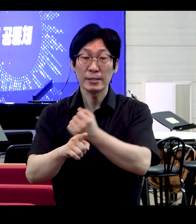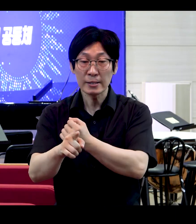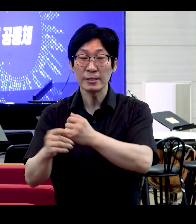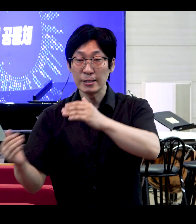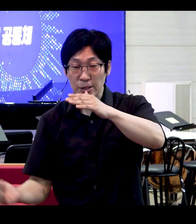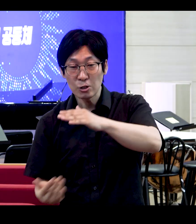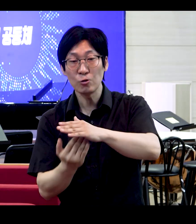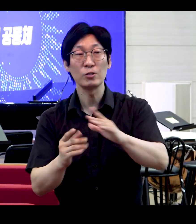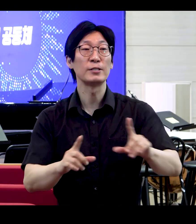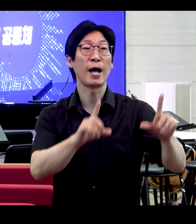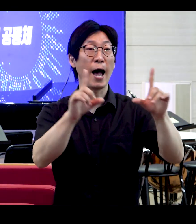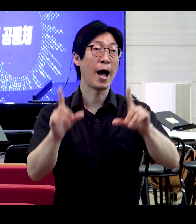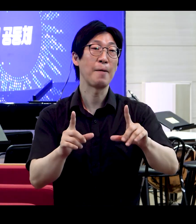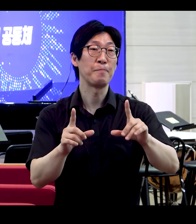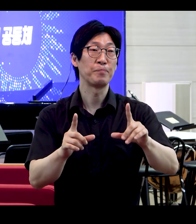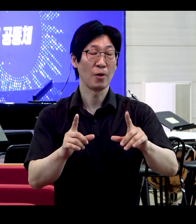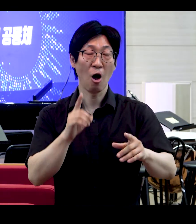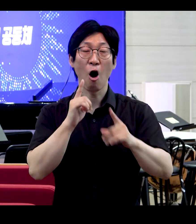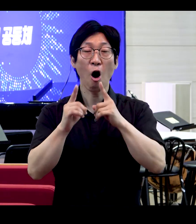뜻을 이루며 살아가는 그런 삶.